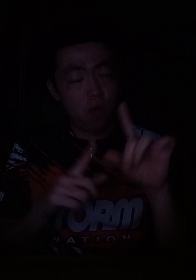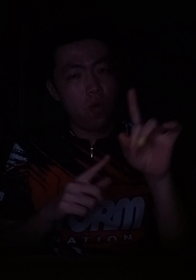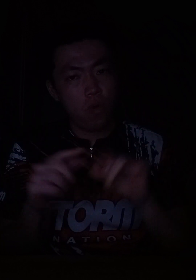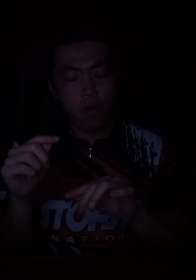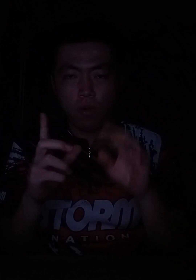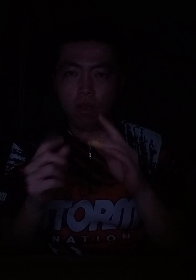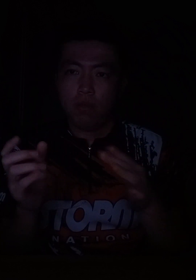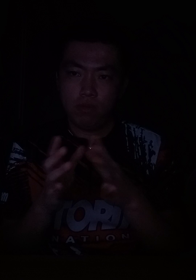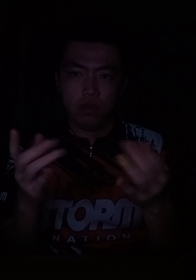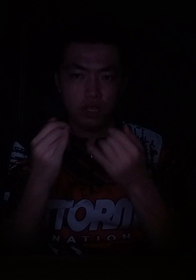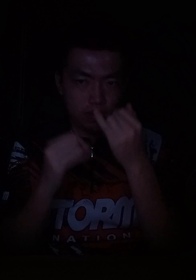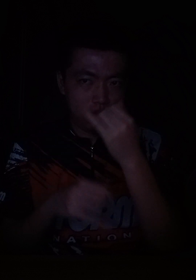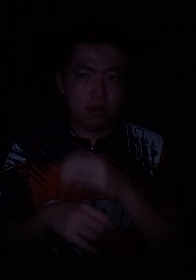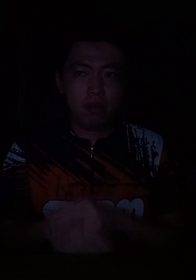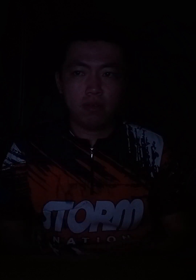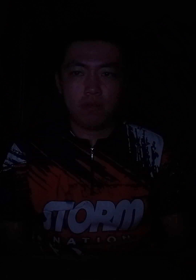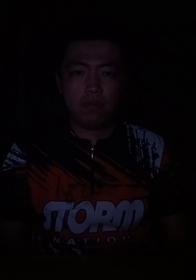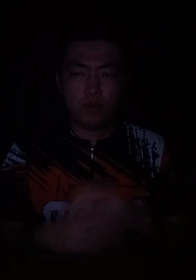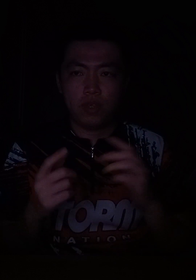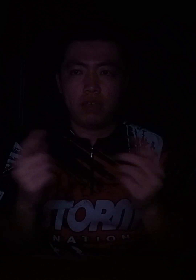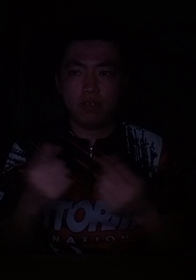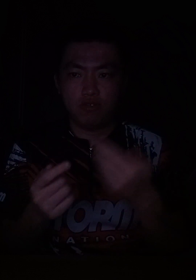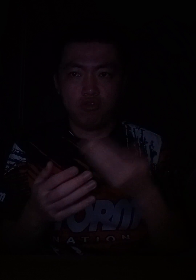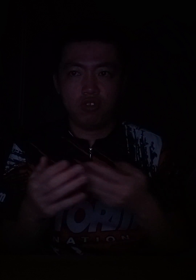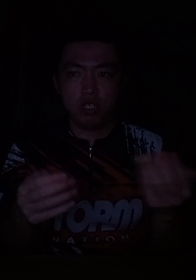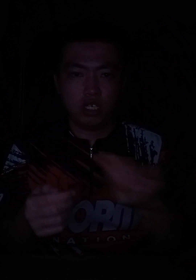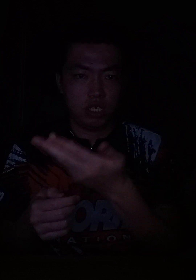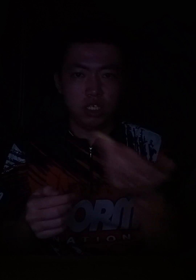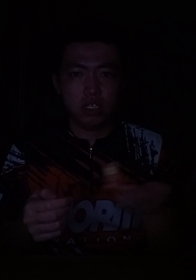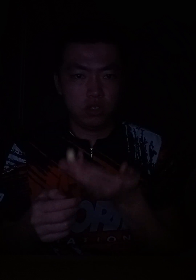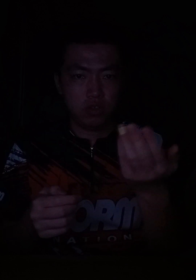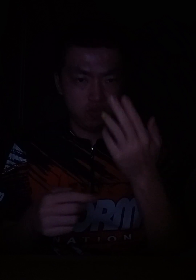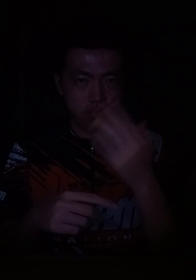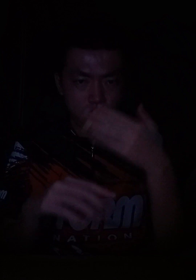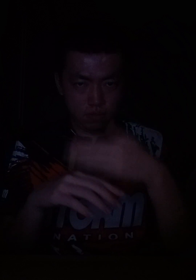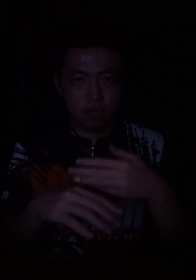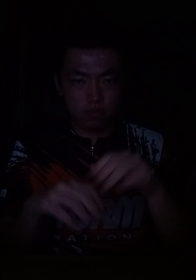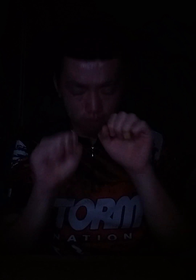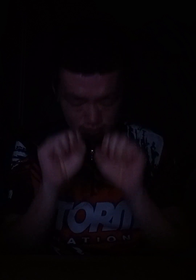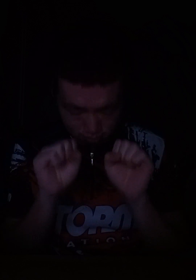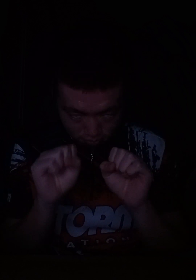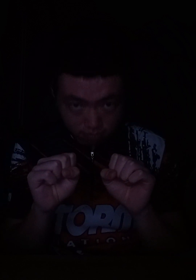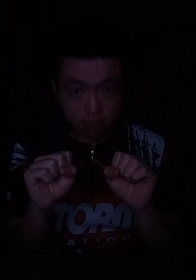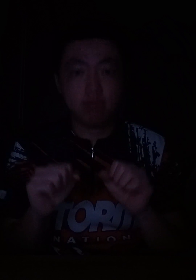알림도 받아보실 수 있습니다. 항상 저희 SBS 뉴스를 시청해 주셔서 대단히 고맙습니다.